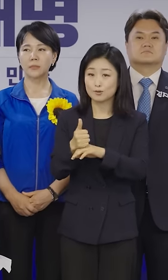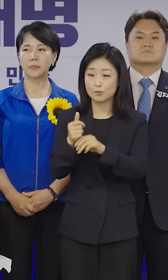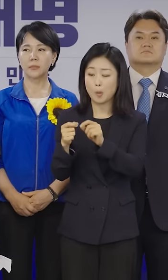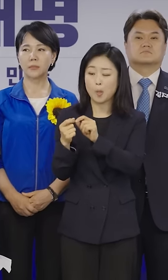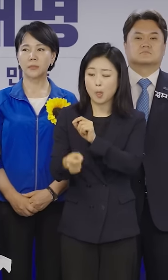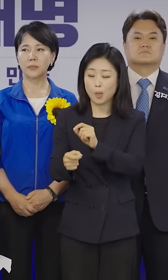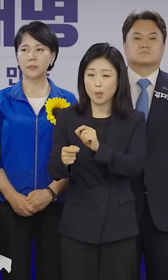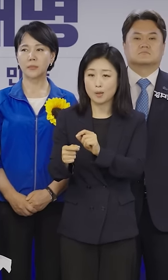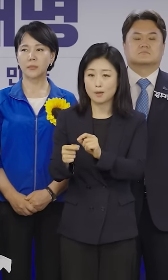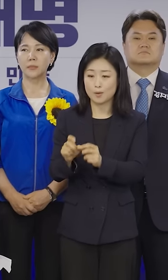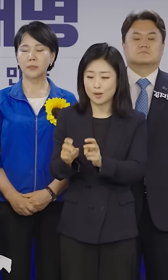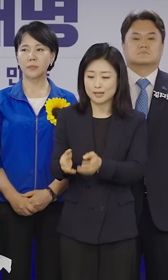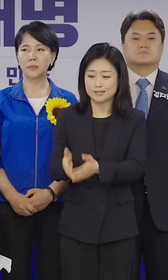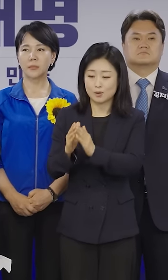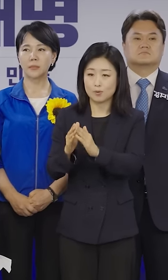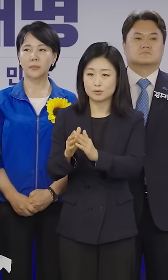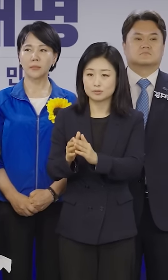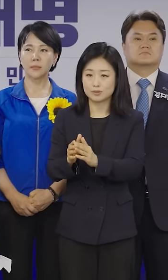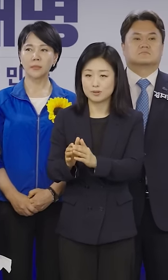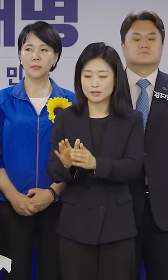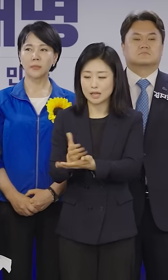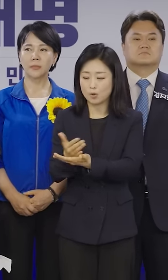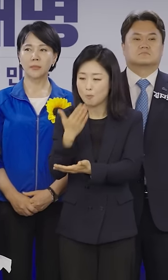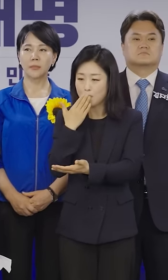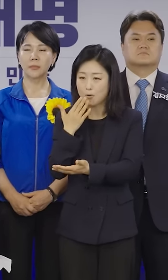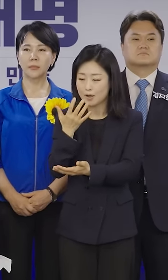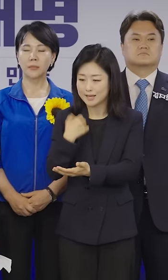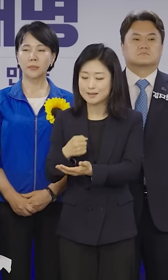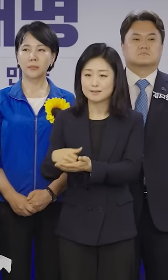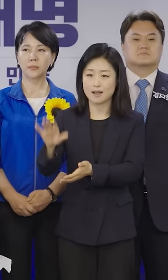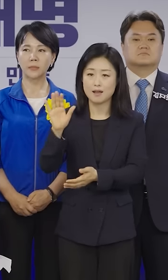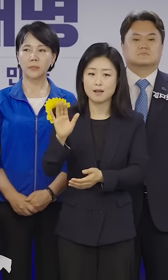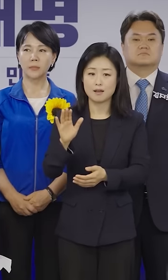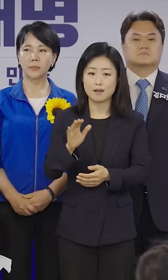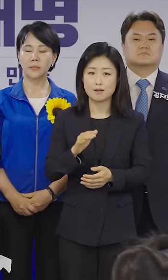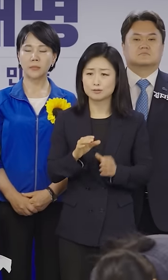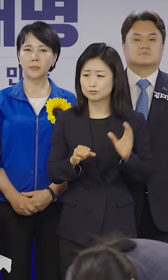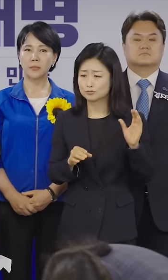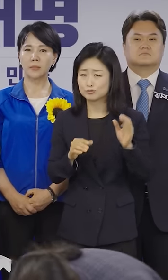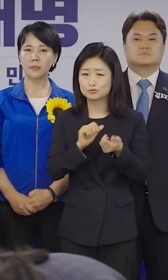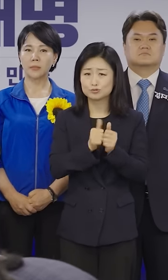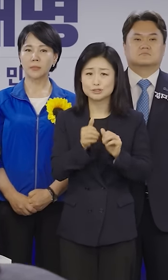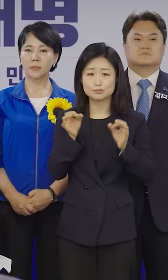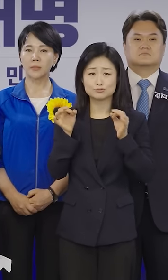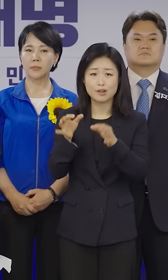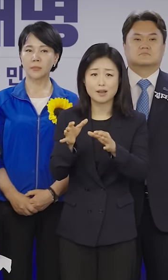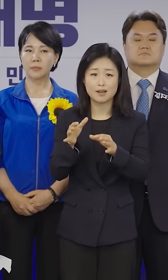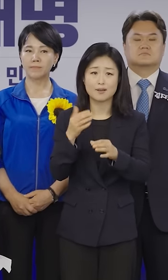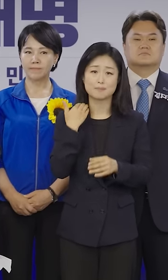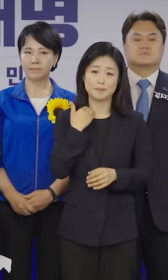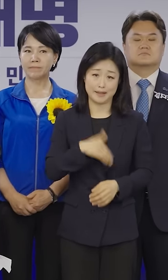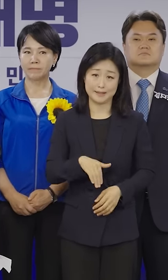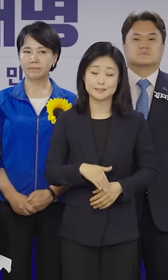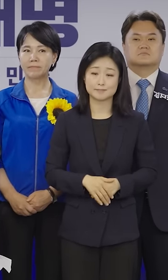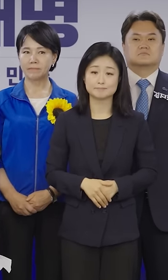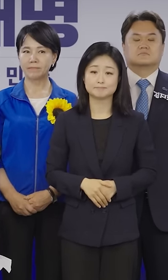자회사 만든 다음에 자기들끼리 나눠 가져버리고 이런 주식시장에 누가 희망을 갖고 투자하겠어요?